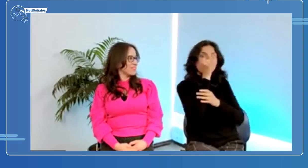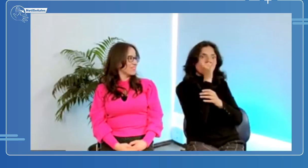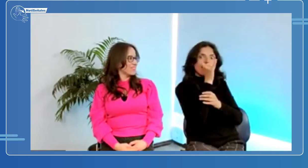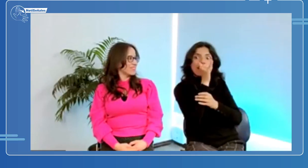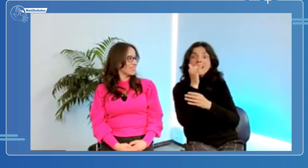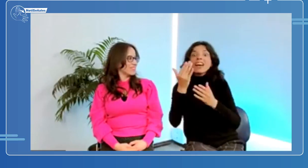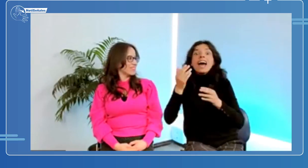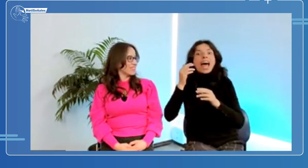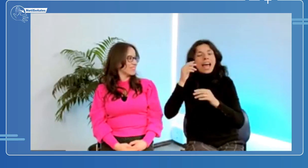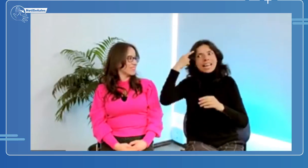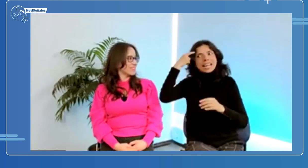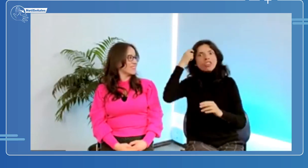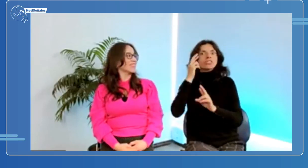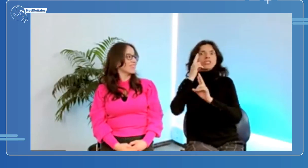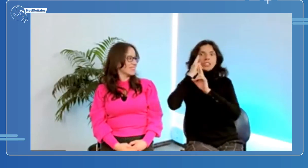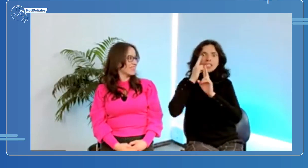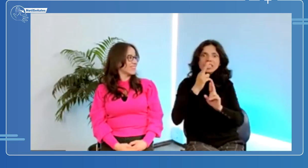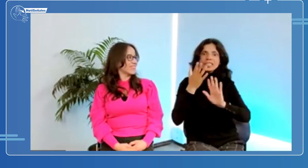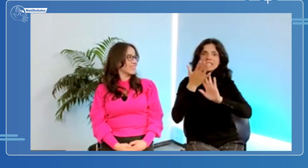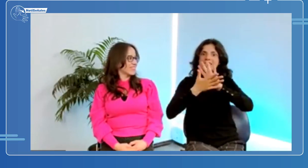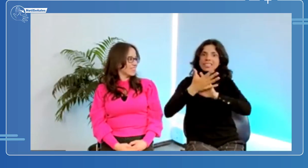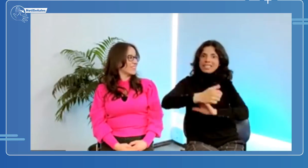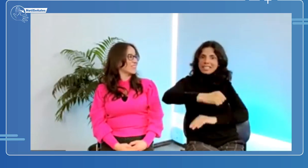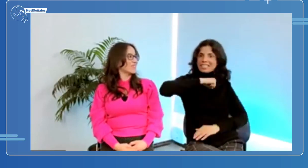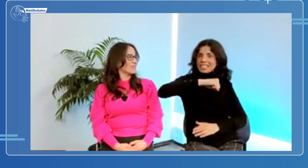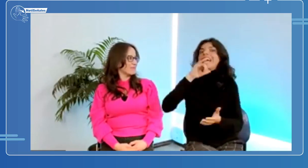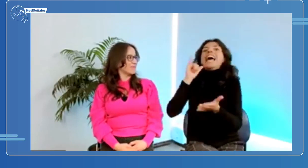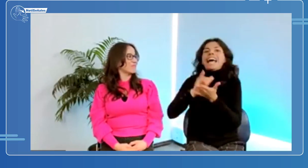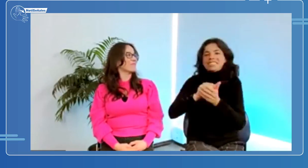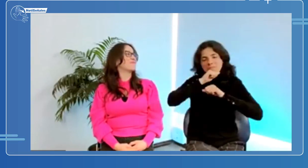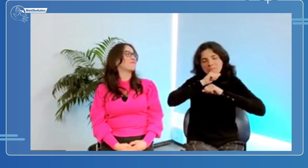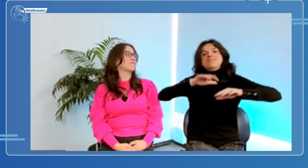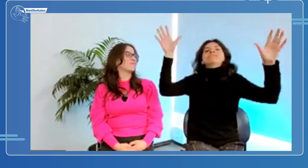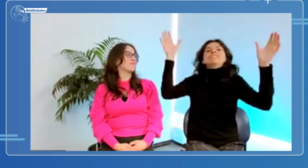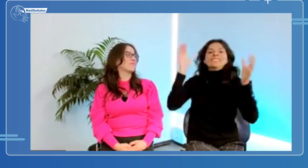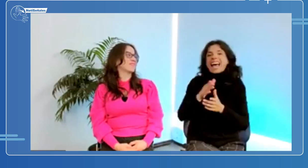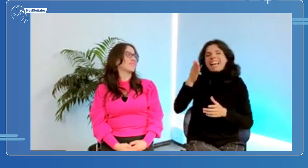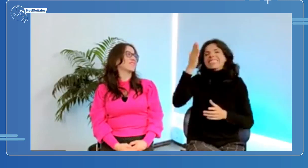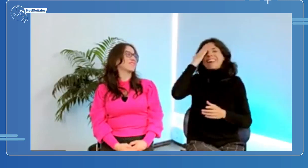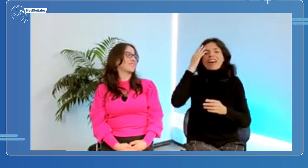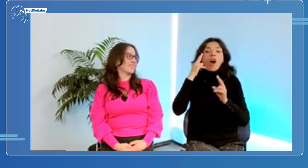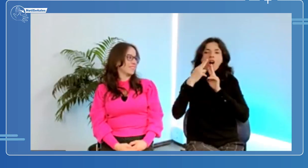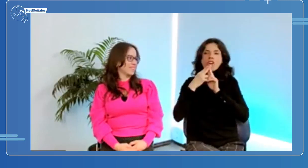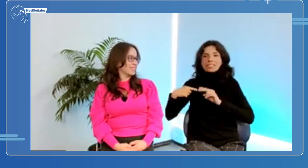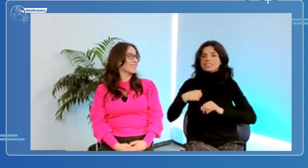nuestra compañera también, ella también incentivaba este reto, Sí. Juliet, para que pues, se pudiera pues